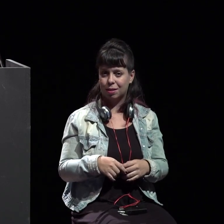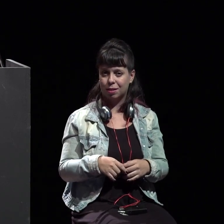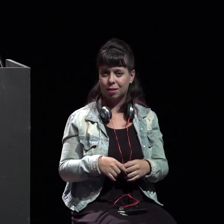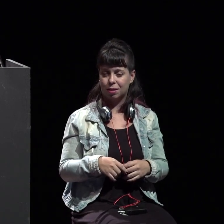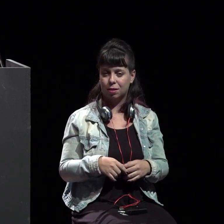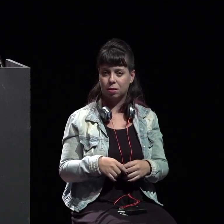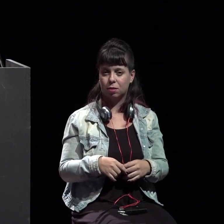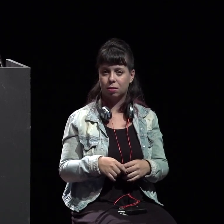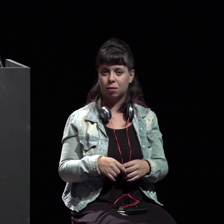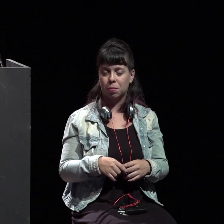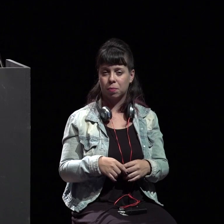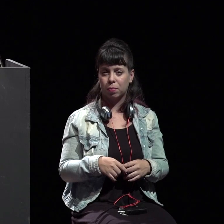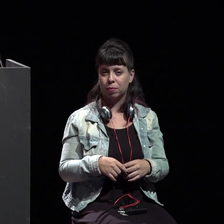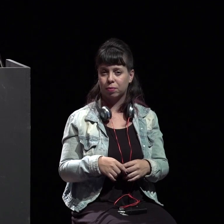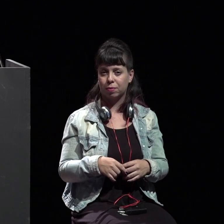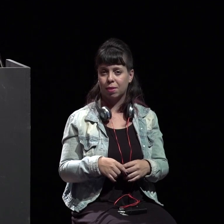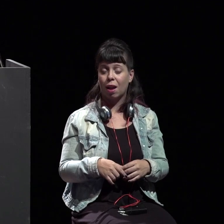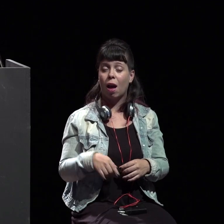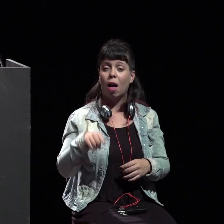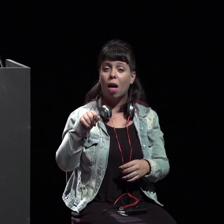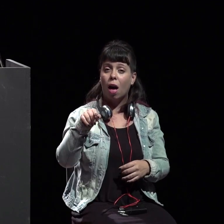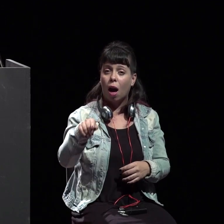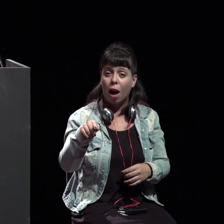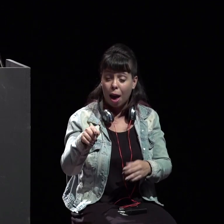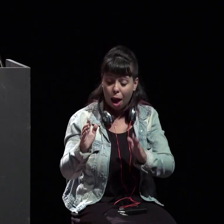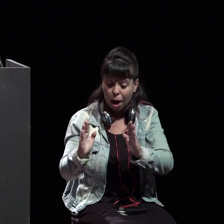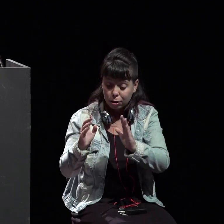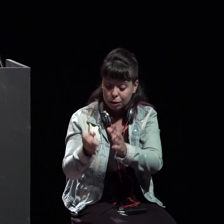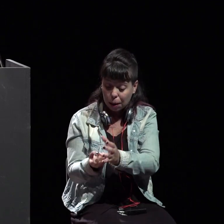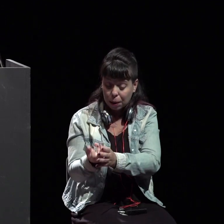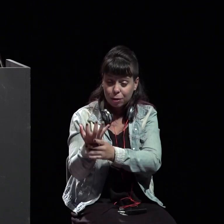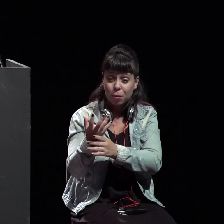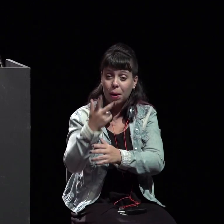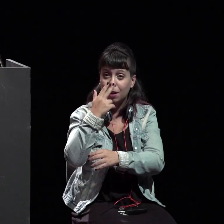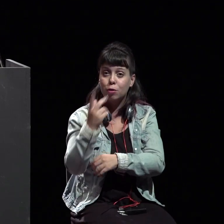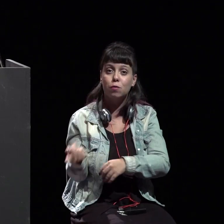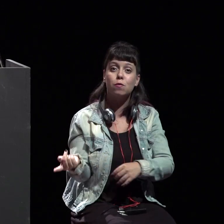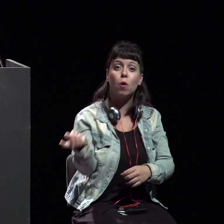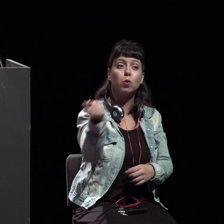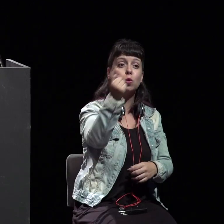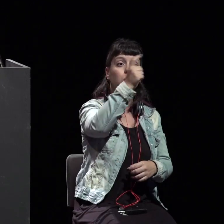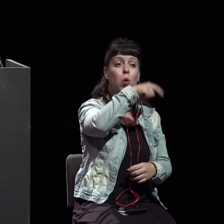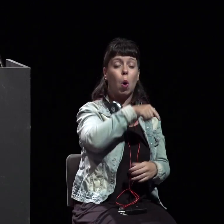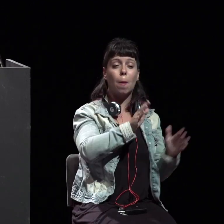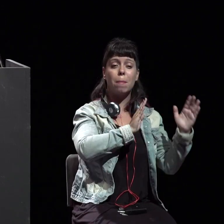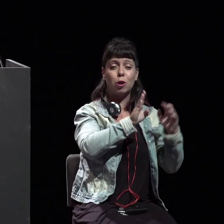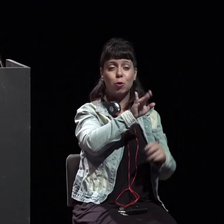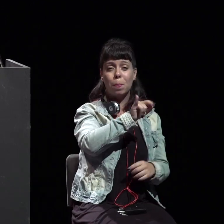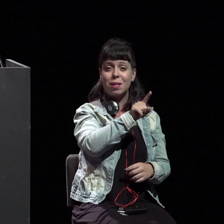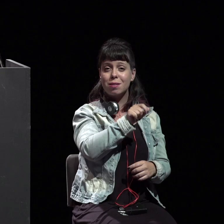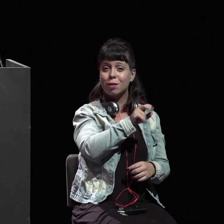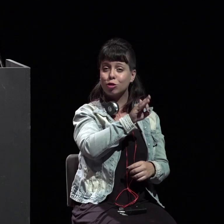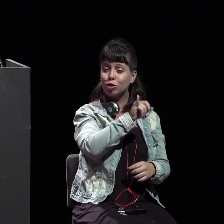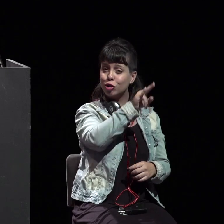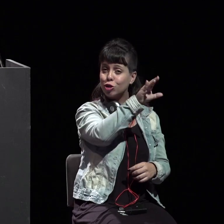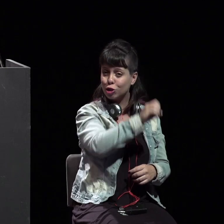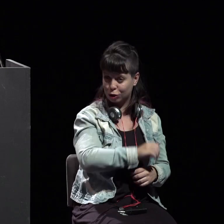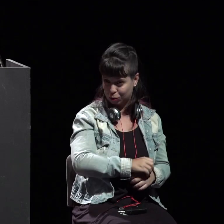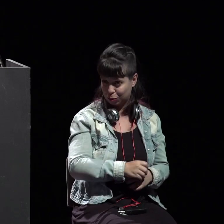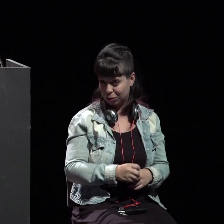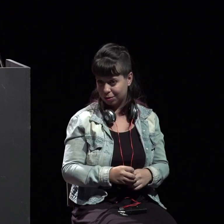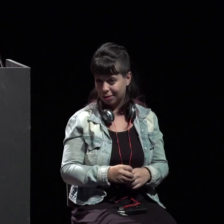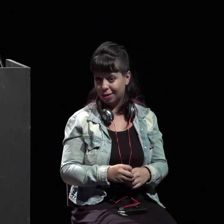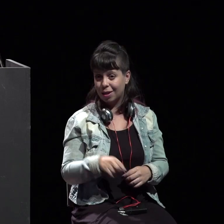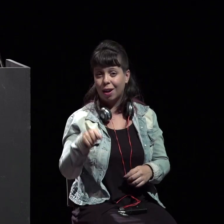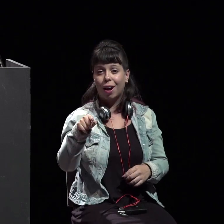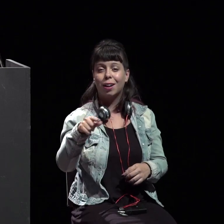desse traço reacendeu uma discussão bizantina que se perde sob os lençóis do tempo, as